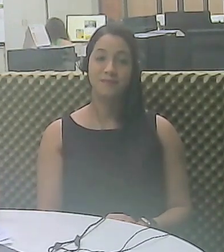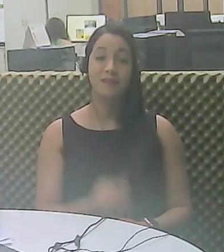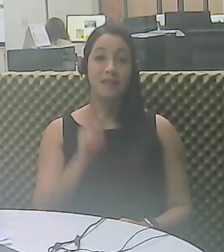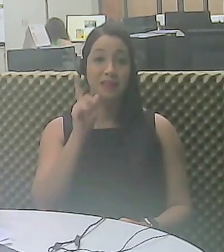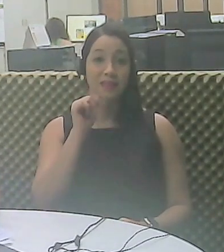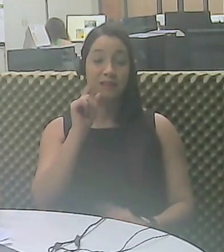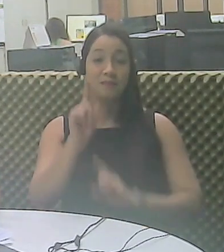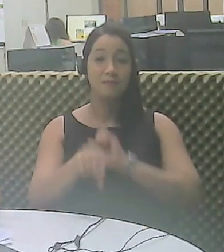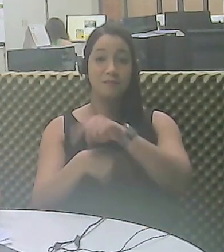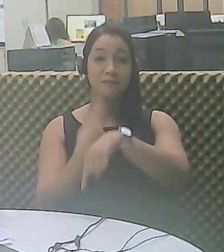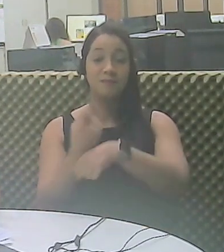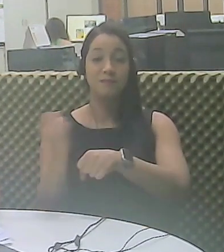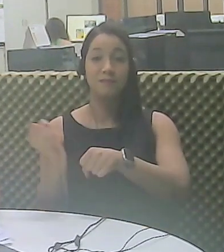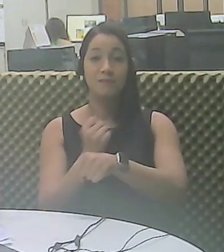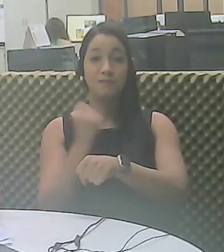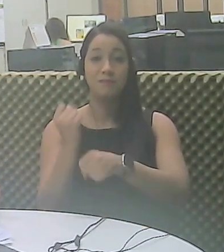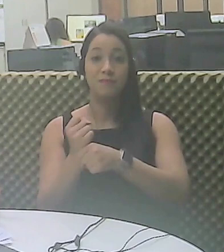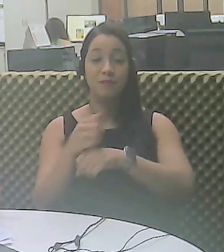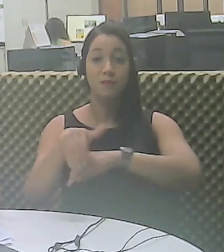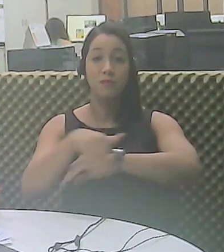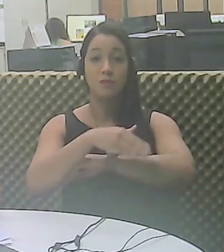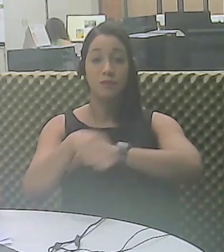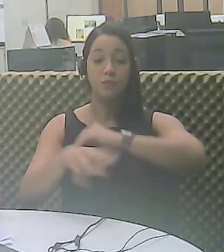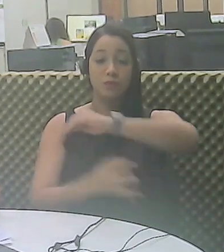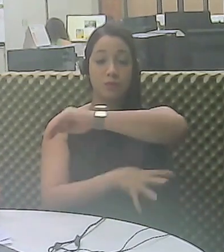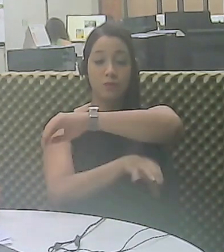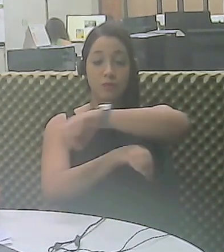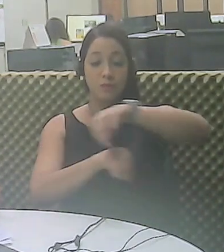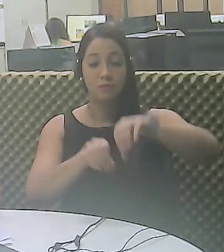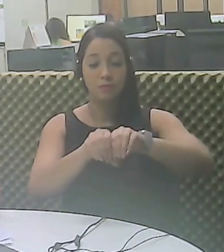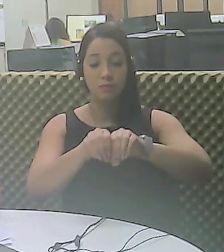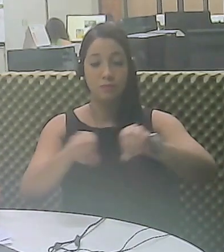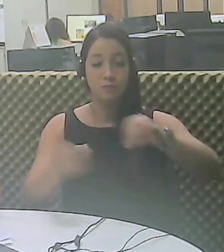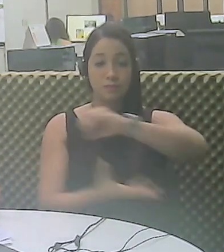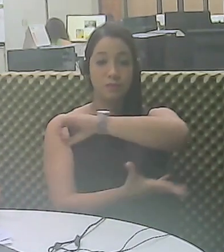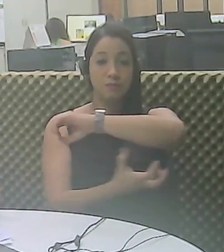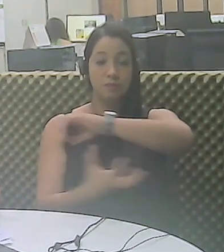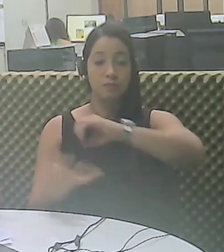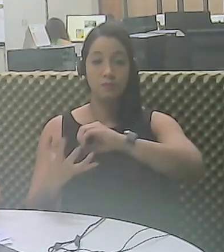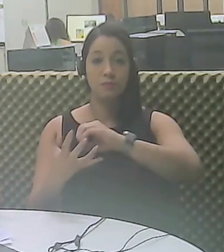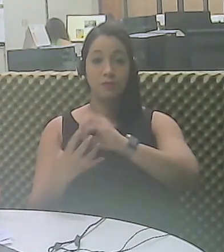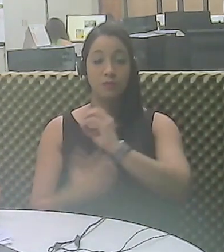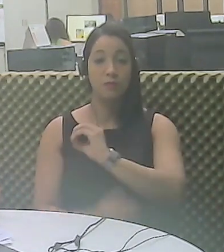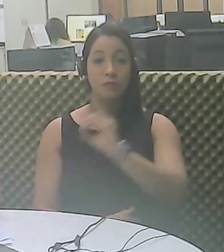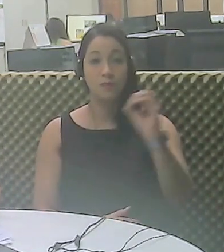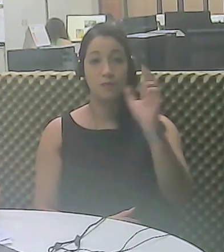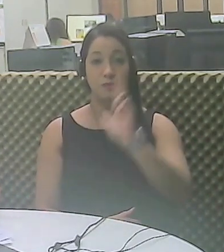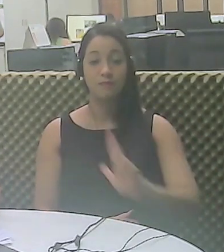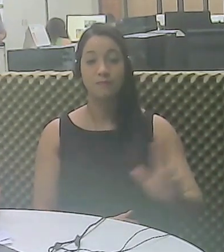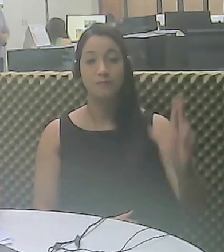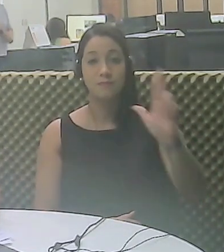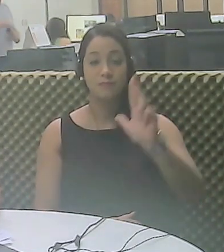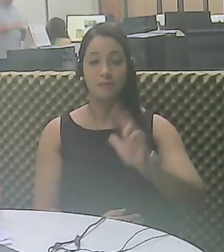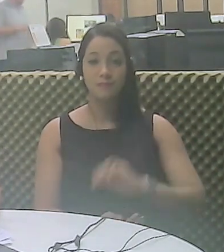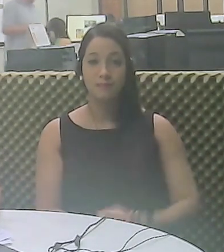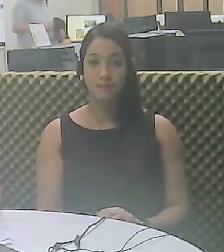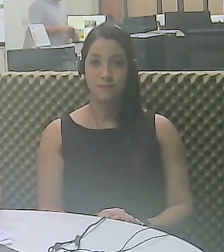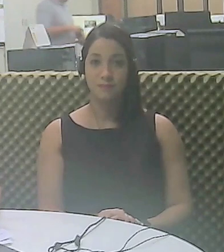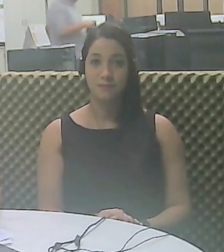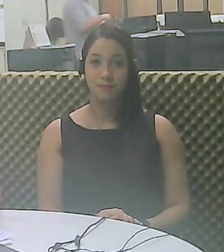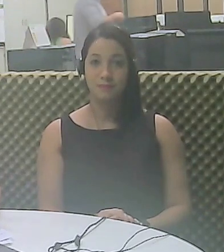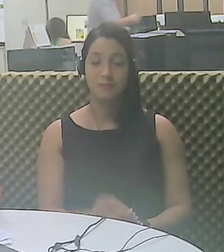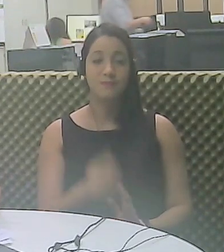Demai avança com obras de adutora que vai interligar dois centros de reservação na região oeste de Uberlândia.